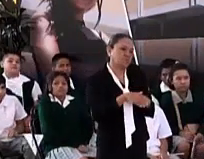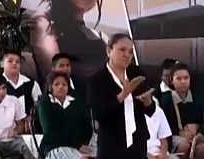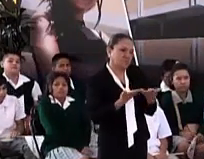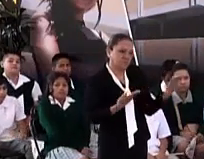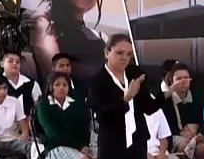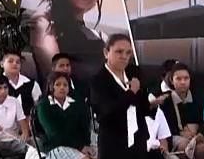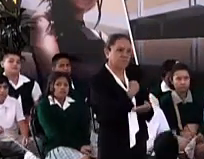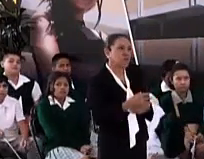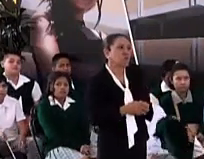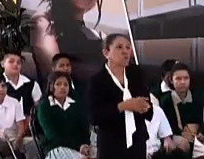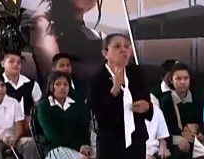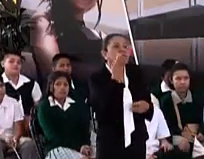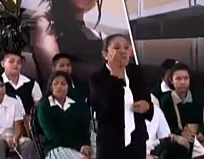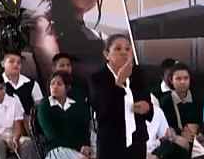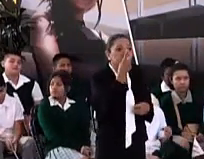que